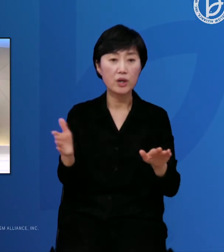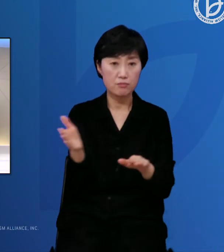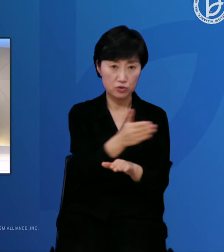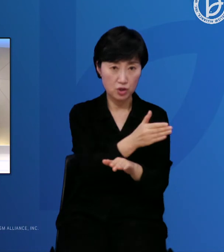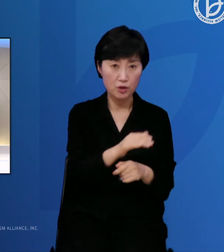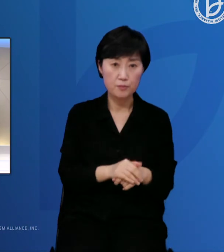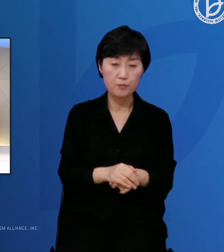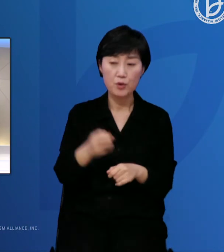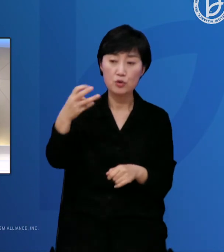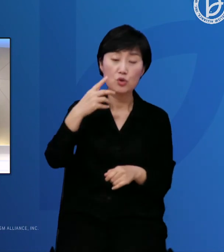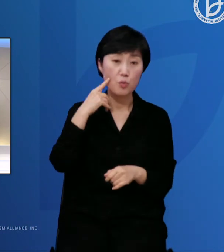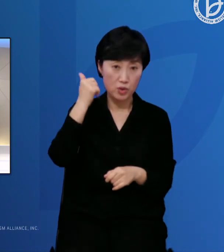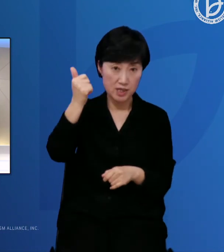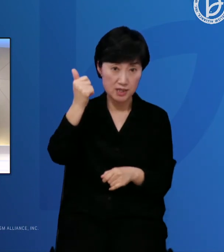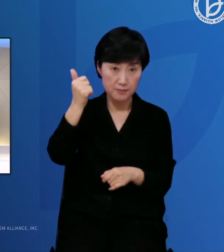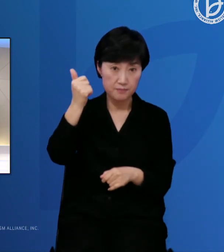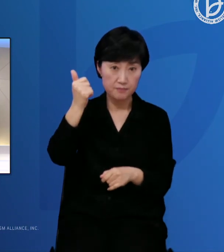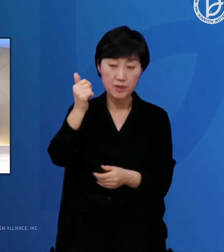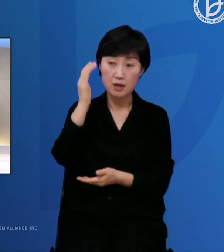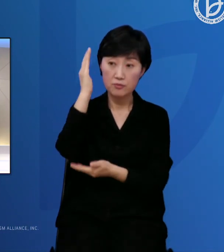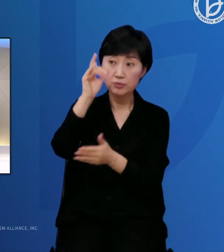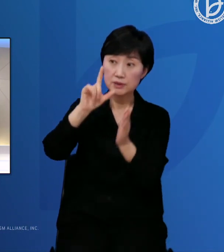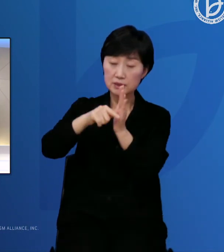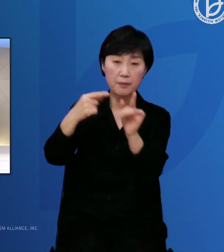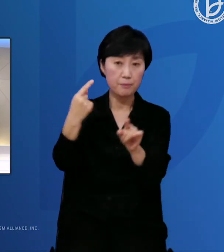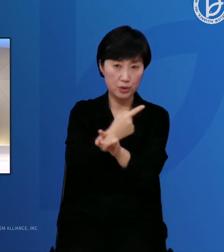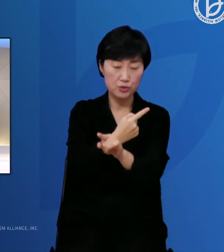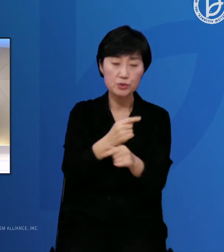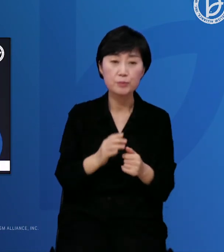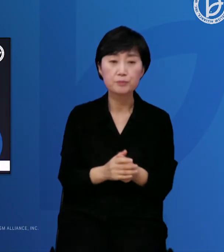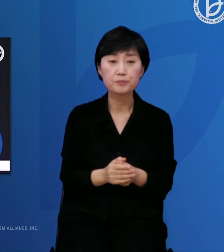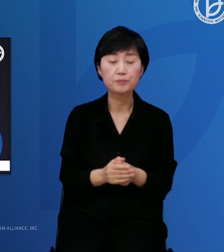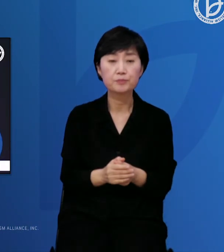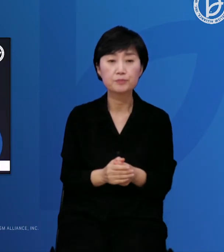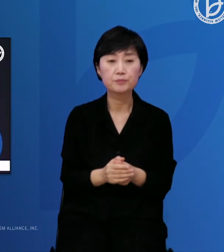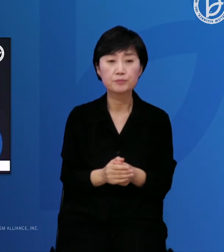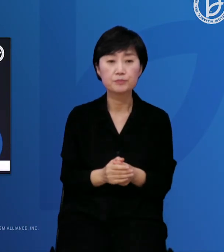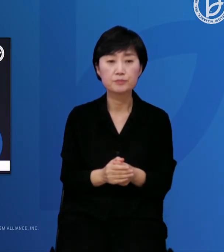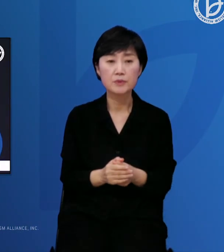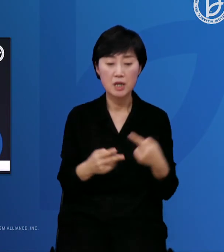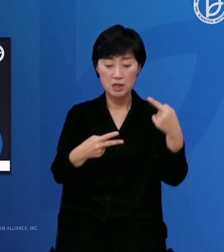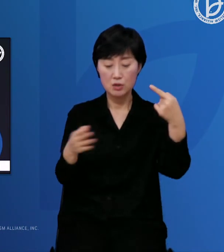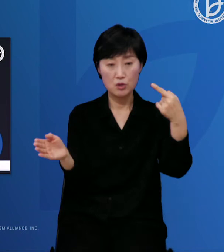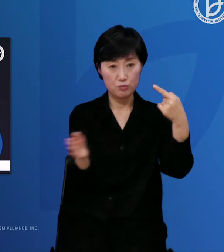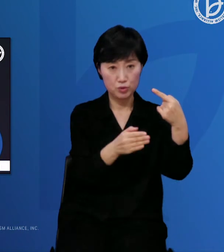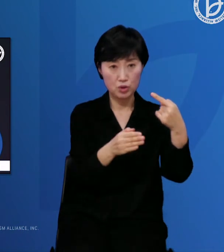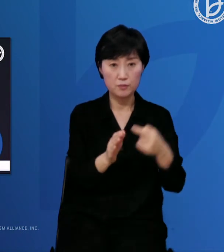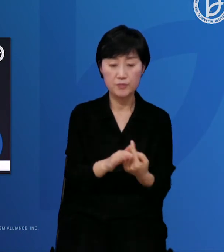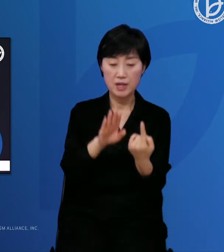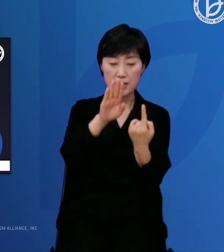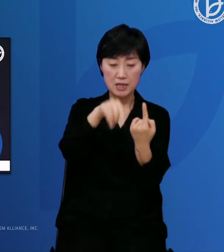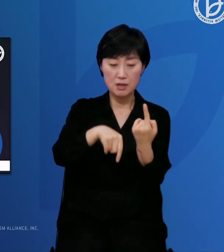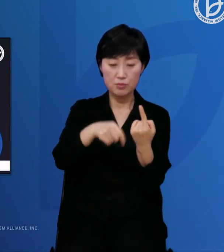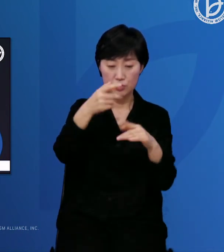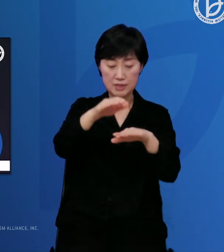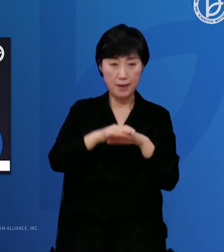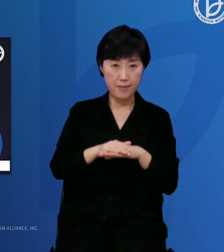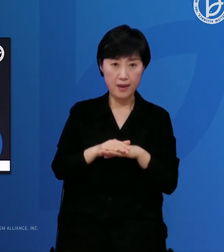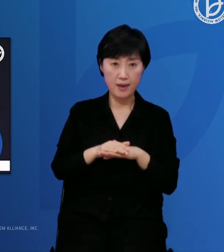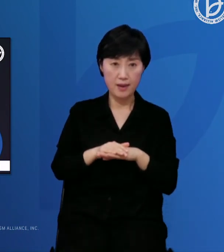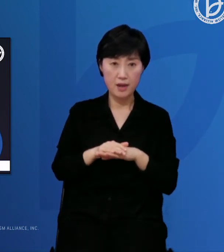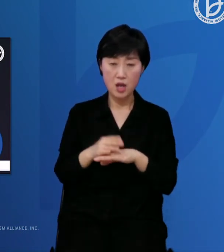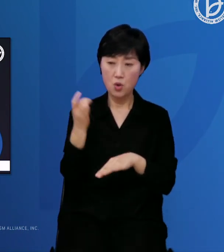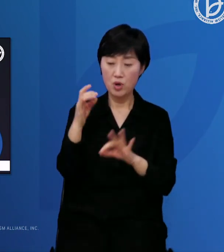류광수 목사의 주일 강단 메시지 시간이 변경됩니다. 1월 2일부터 주일 일부 예배가 종전